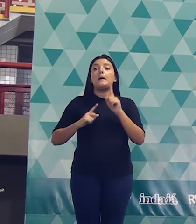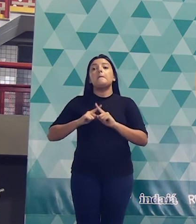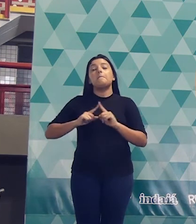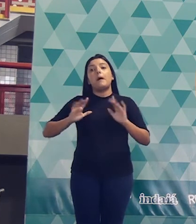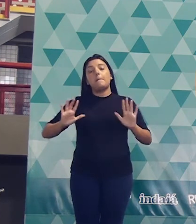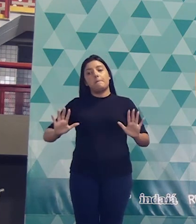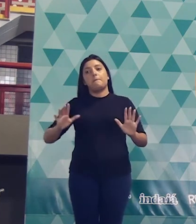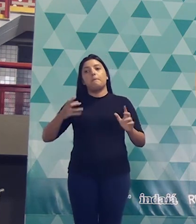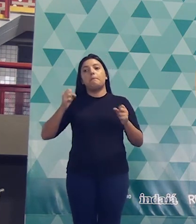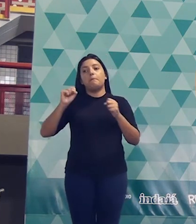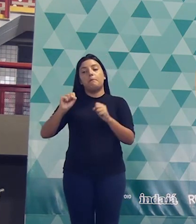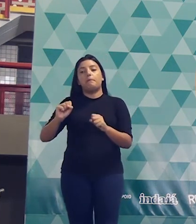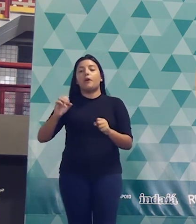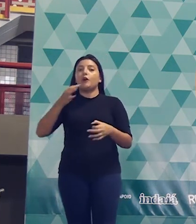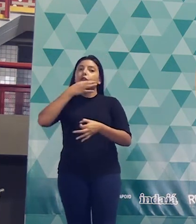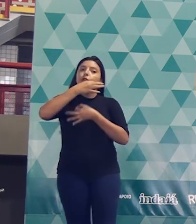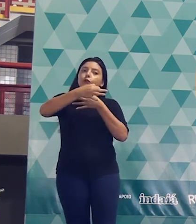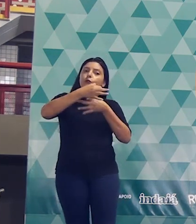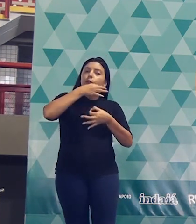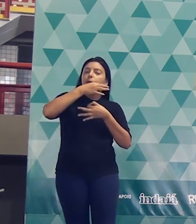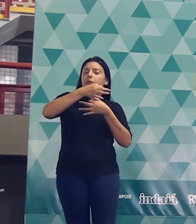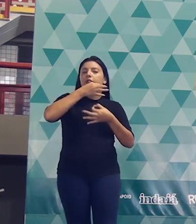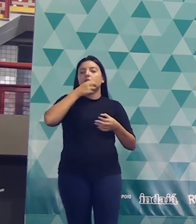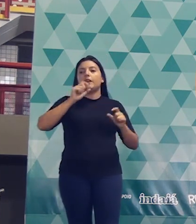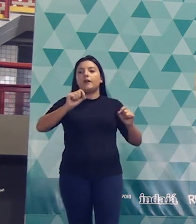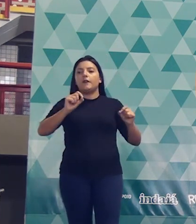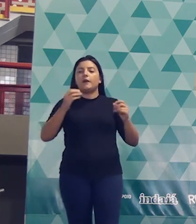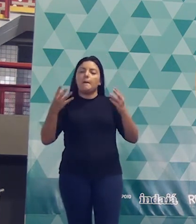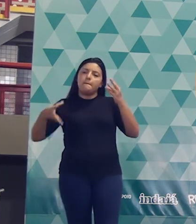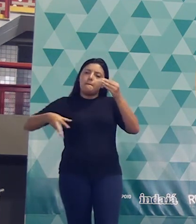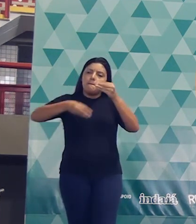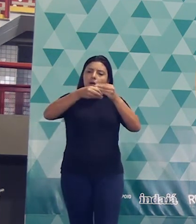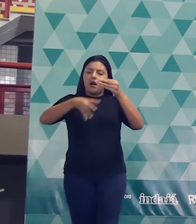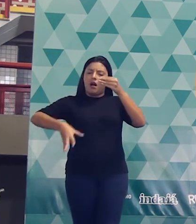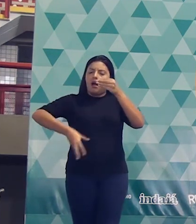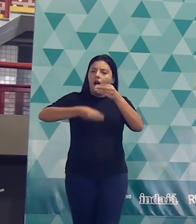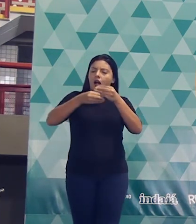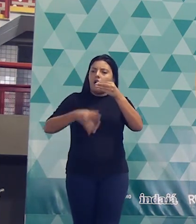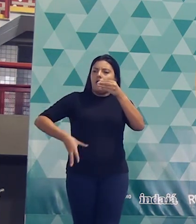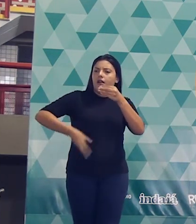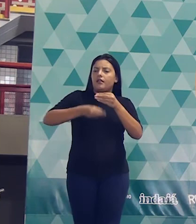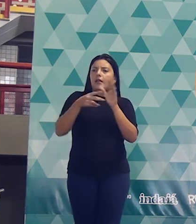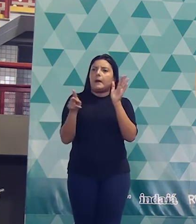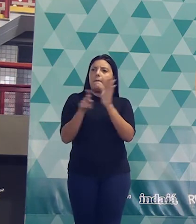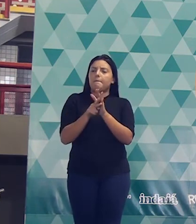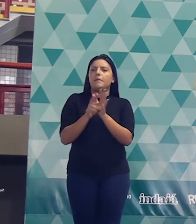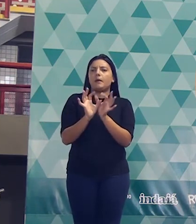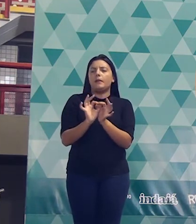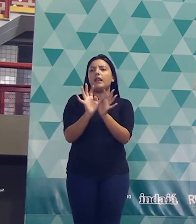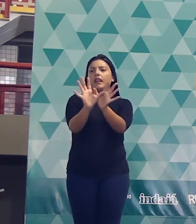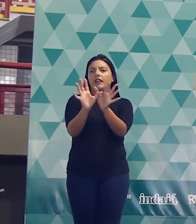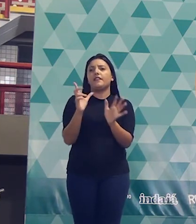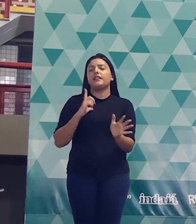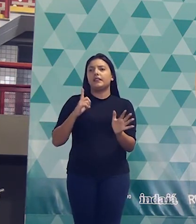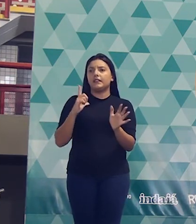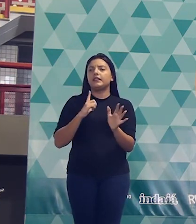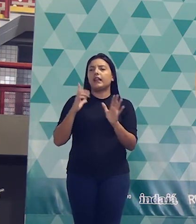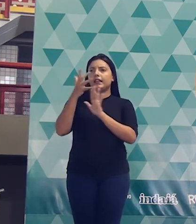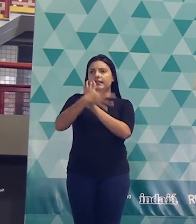ser construídas pelo leitor por meio da realização de inferências que as marcas do texto permitem. Vejamos aqui,